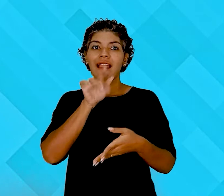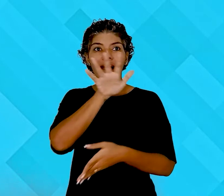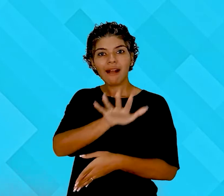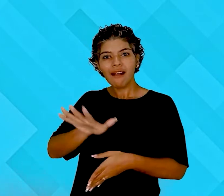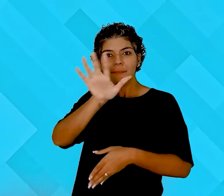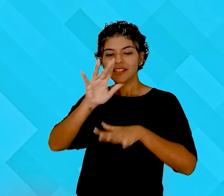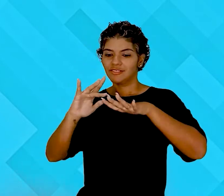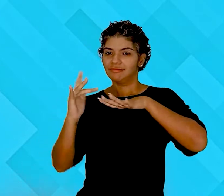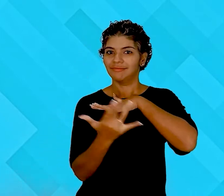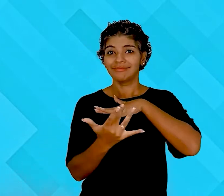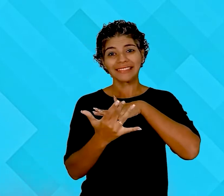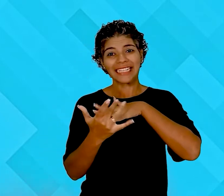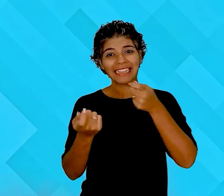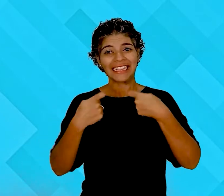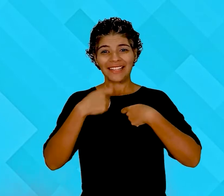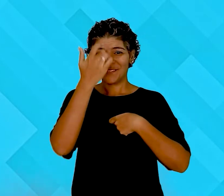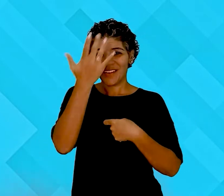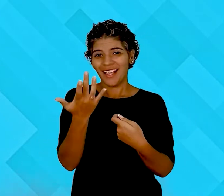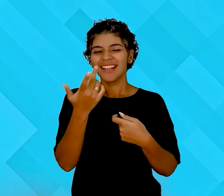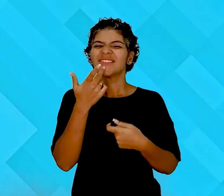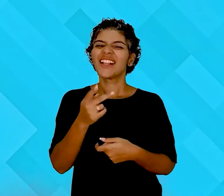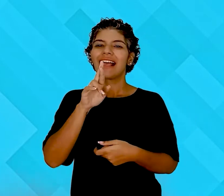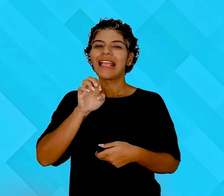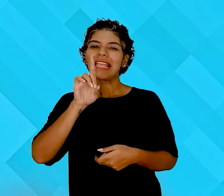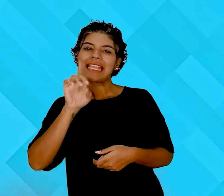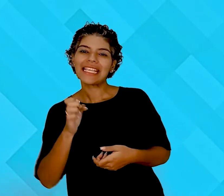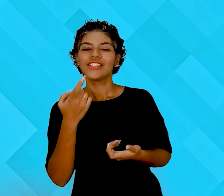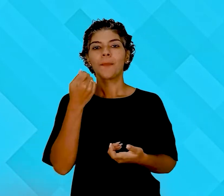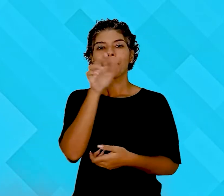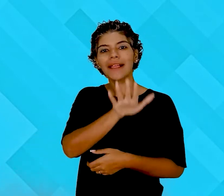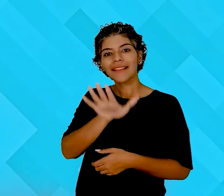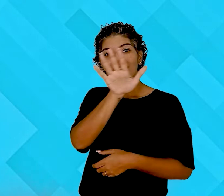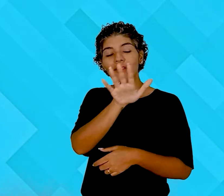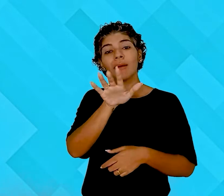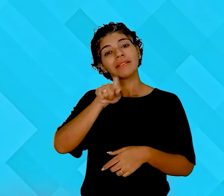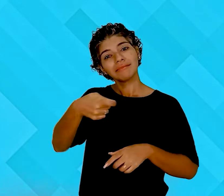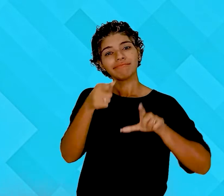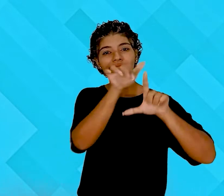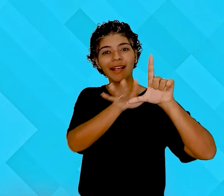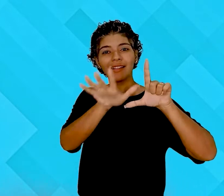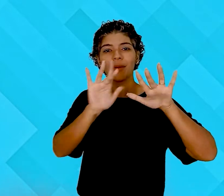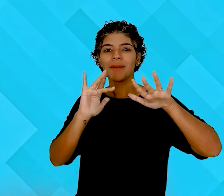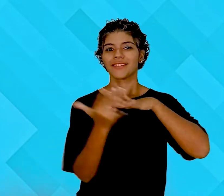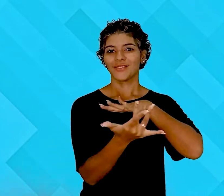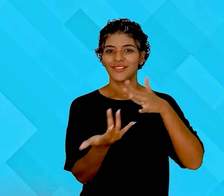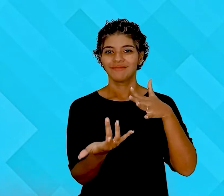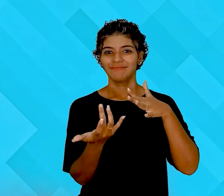privilegia isso, né? Eu vou falar redes, vou falar plataformas, porque na verdade elas são plataformas de redes sociais. Rede social mesmo é a praça, é a